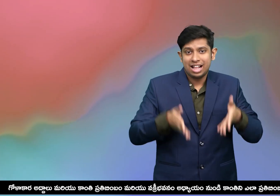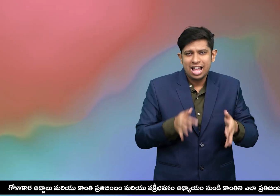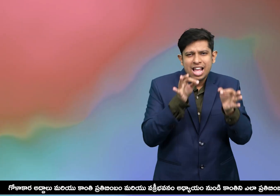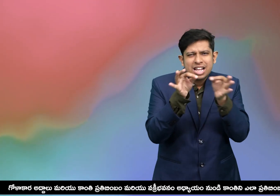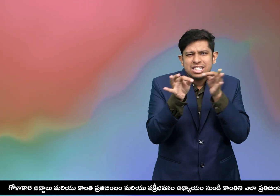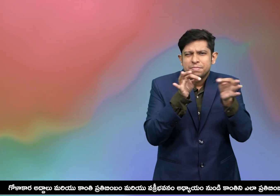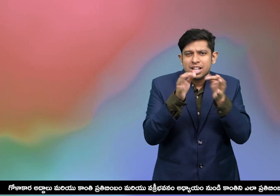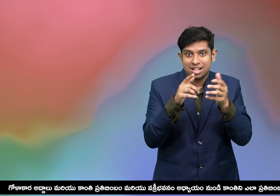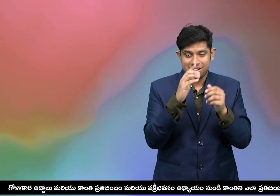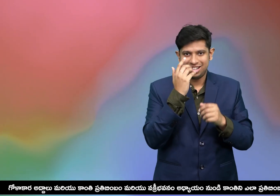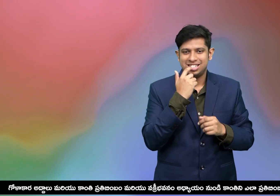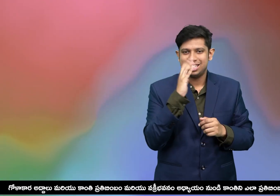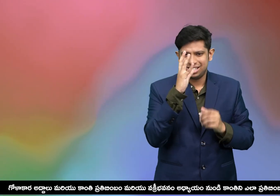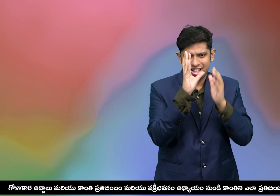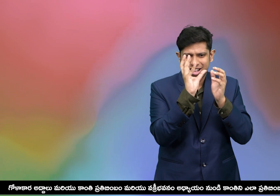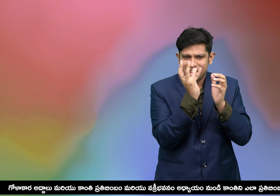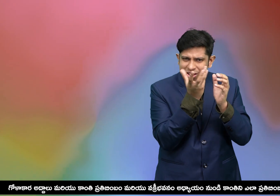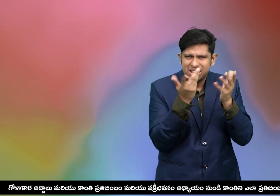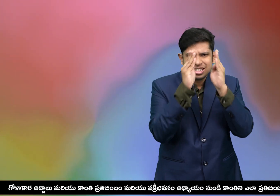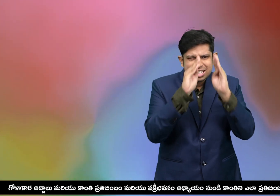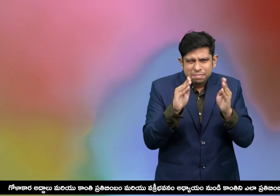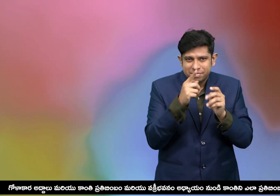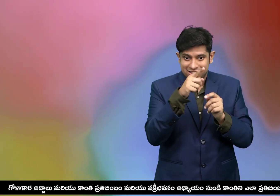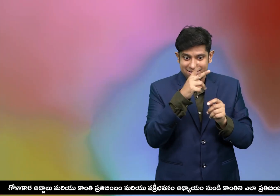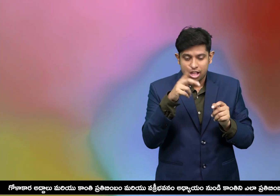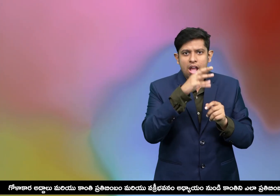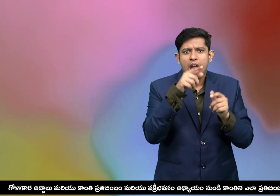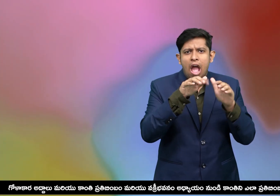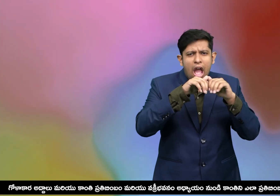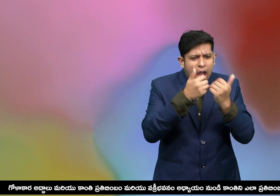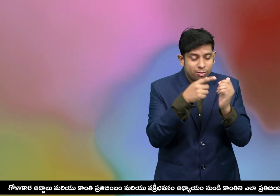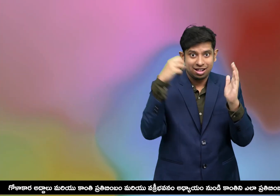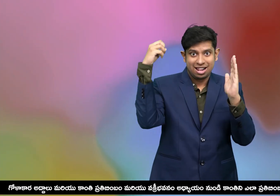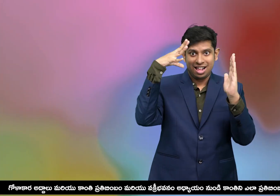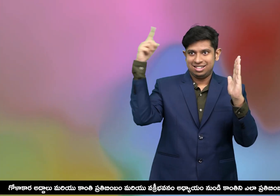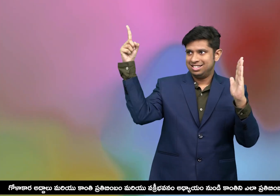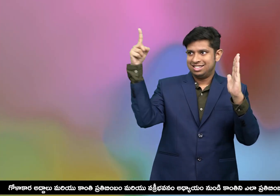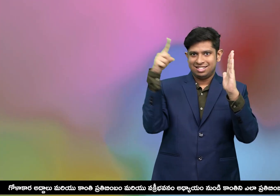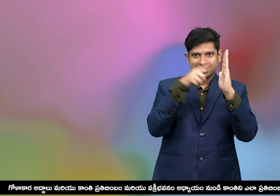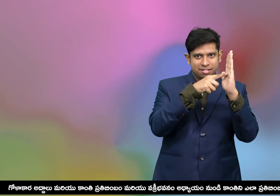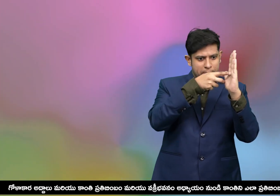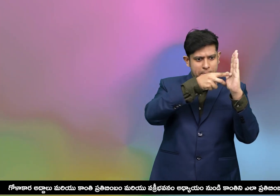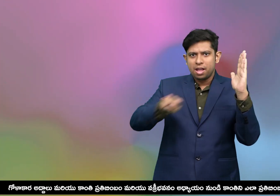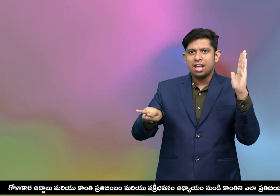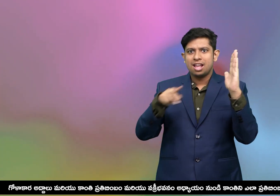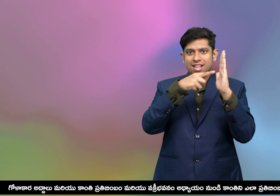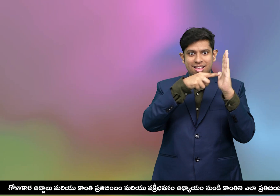గోళాకార అద్దాలు మరియు కాంతి ప్రతిబింబం మరియు వక్రీభవనం అధ్యాయం నుండి కాంతిని ఎలా